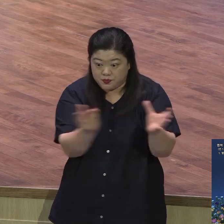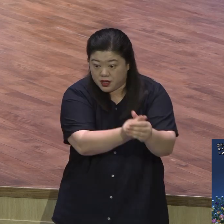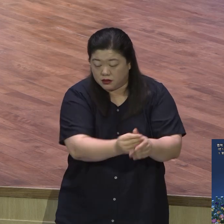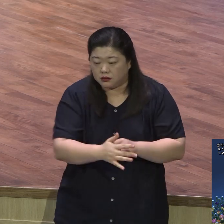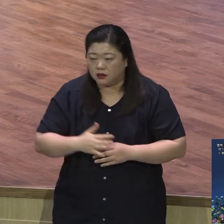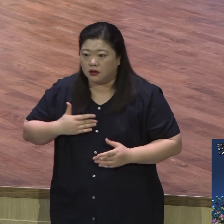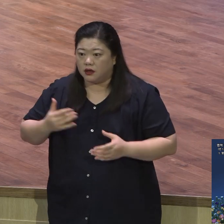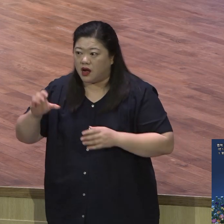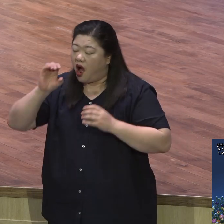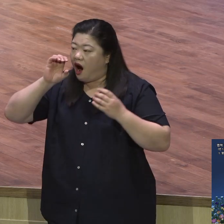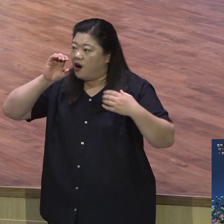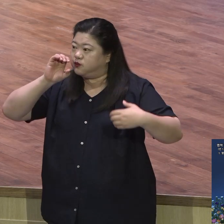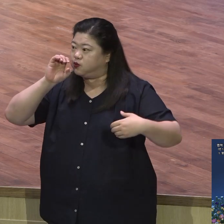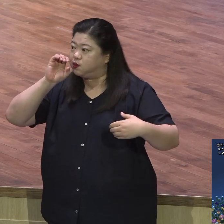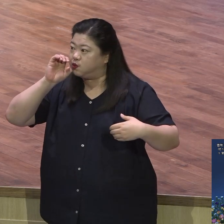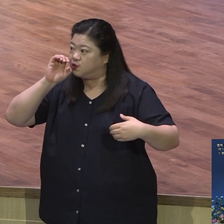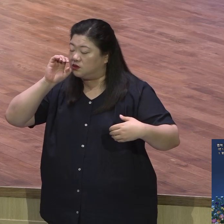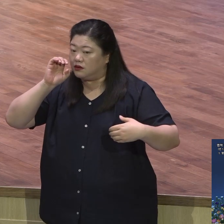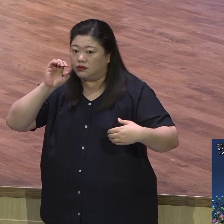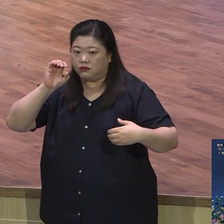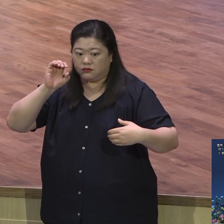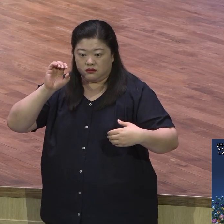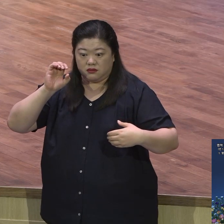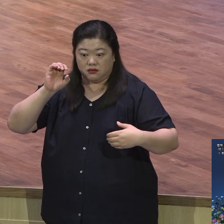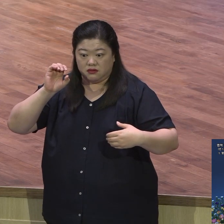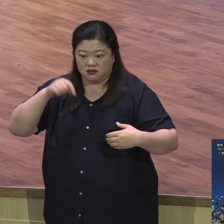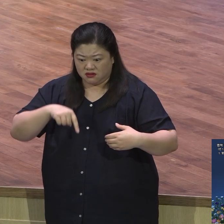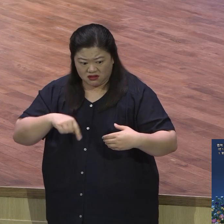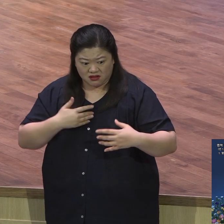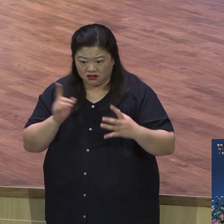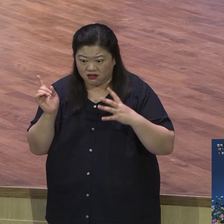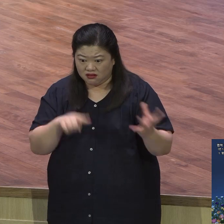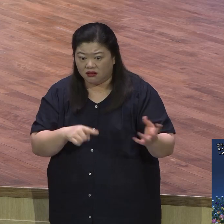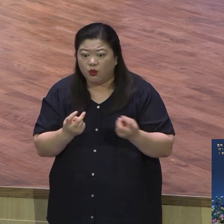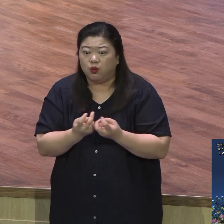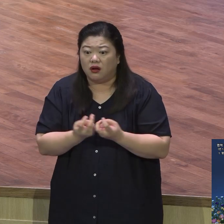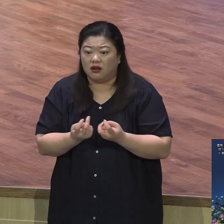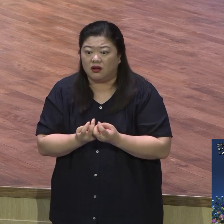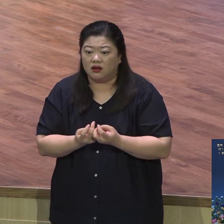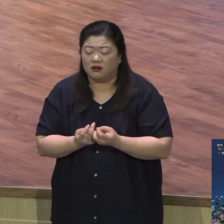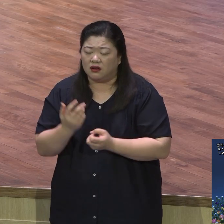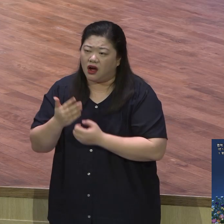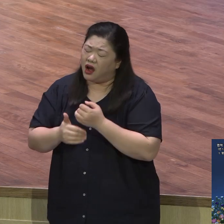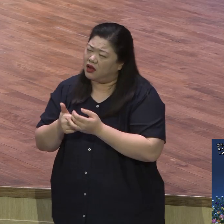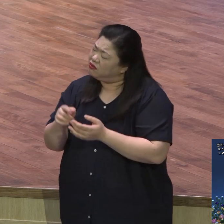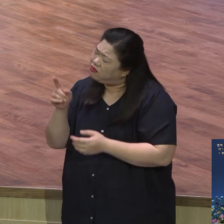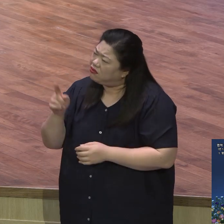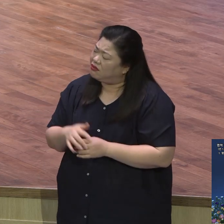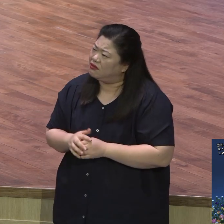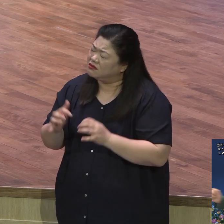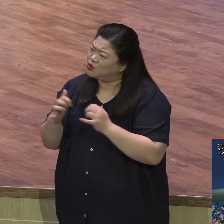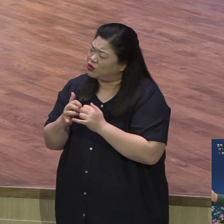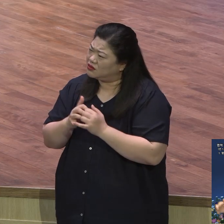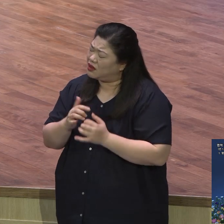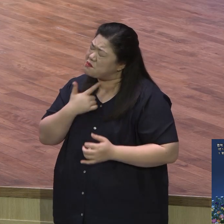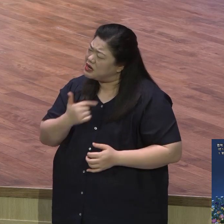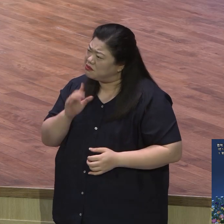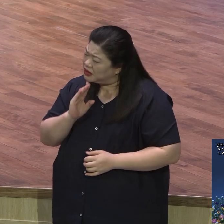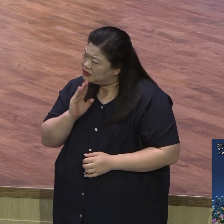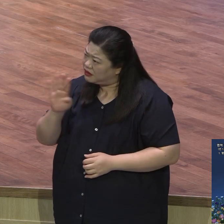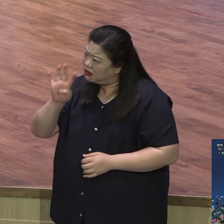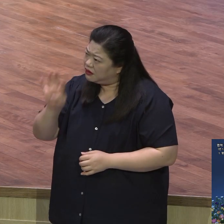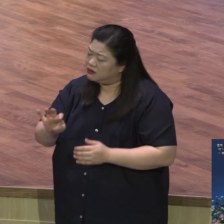하나님이 하신 거 없냐 말도 안 되는 소리에요. 상식적으로 그런 게 많아요. 그런데 이들의 그 시기는 그대로 그대로 했어요.